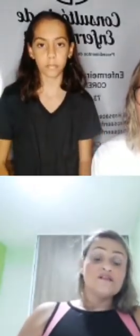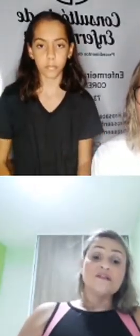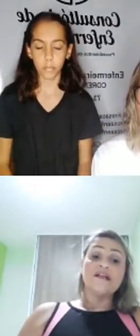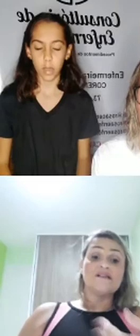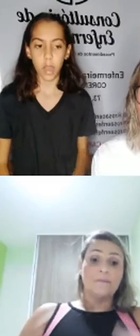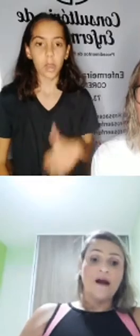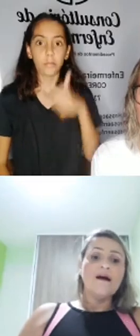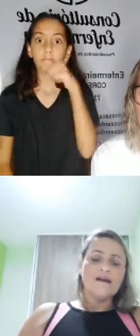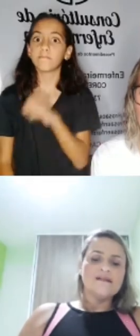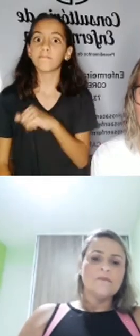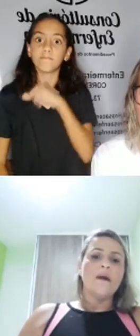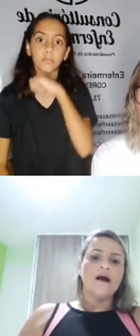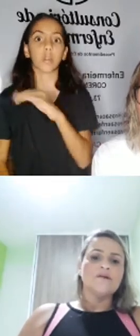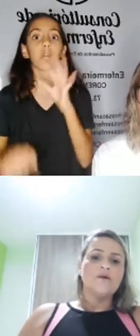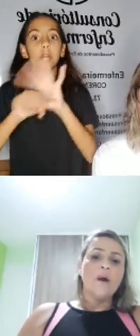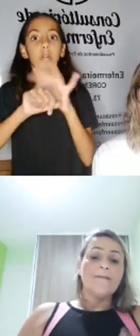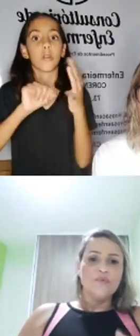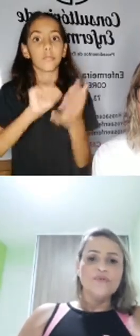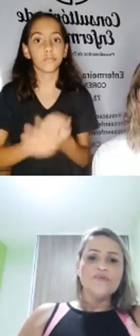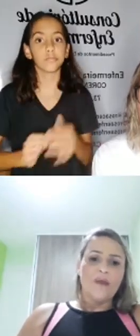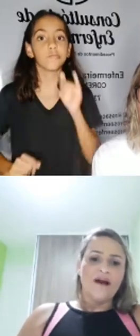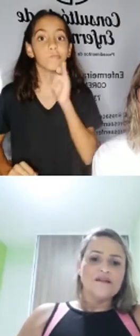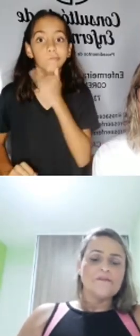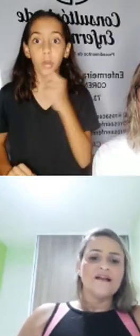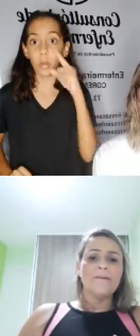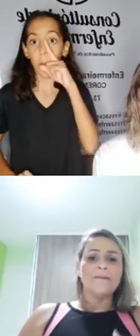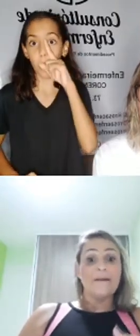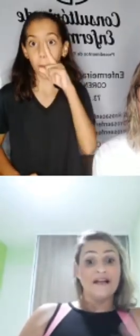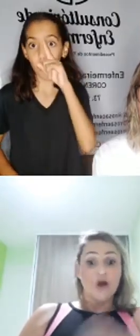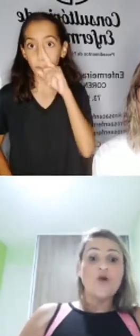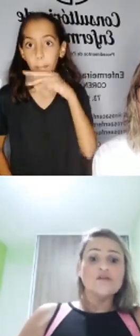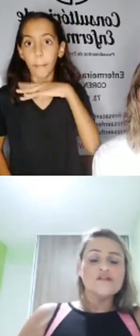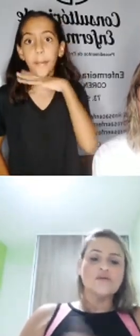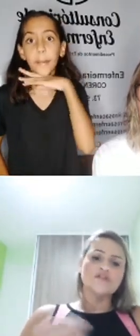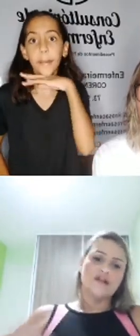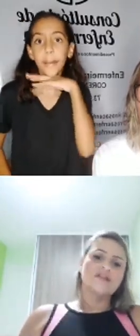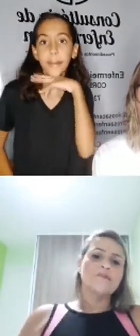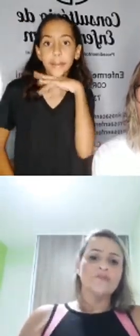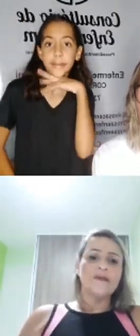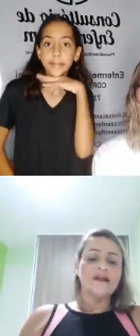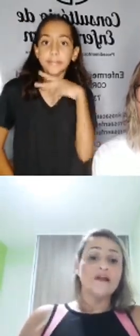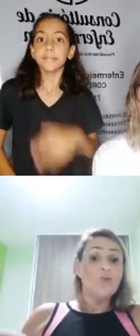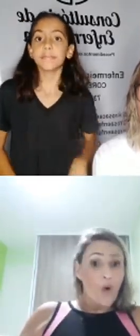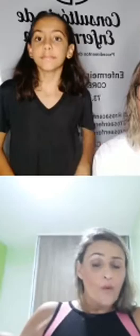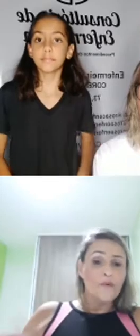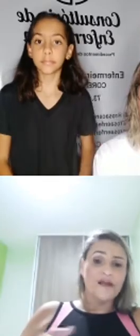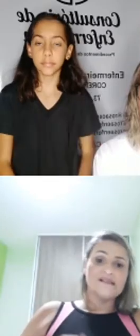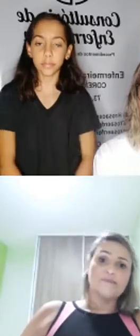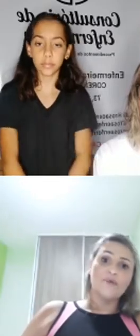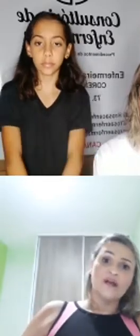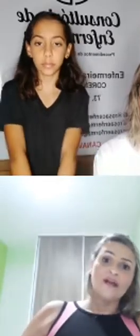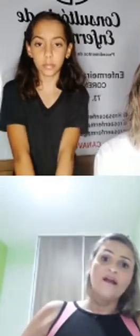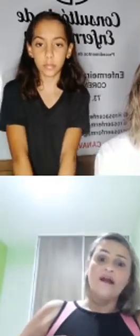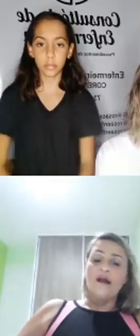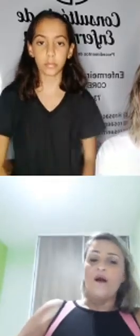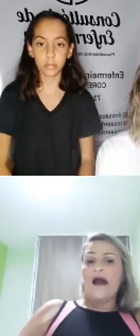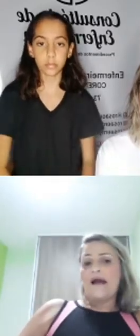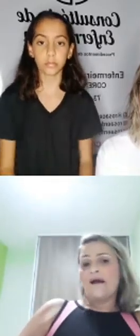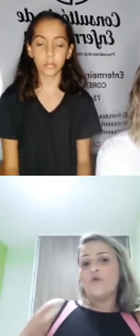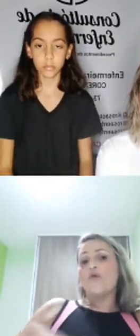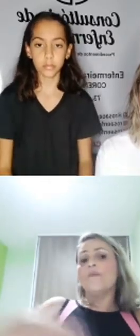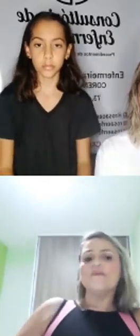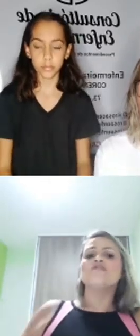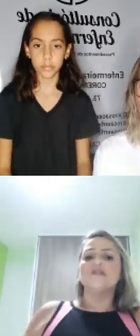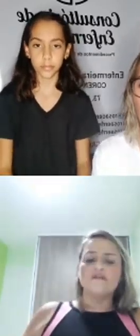preciso antecipar esse parto, muito mais para dar melhor condições de tratamento materno ou porque